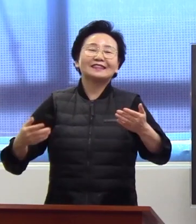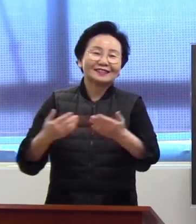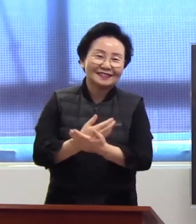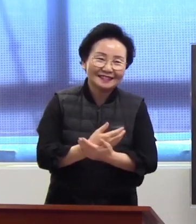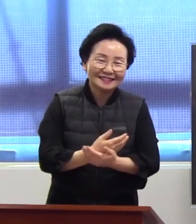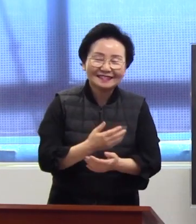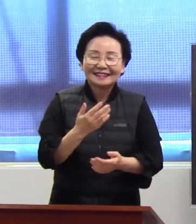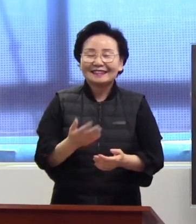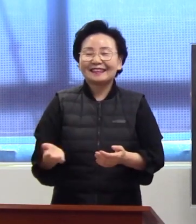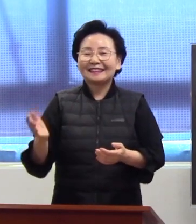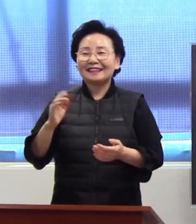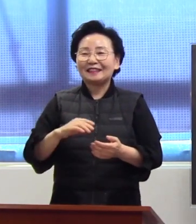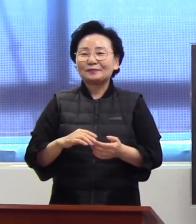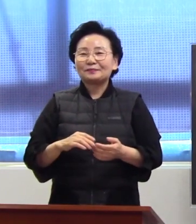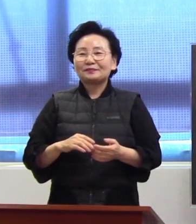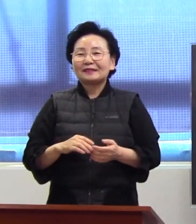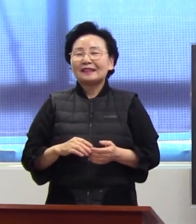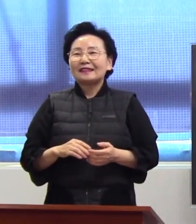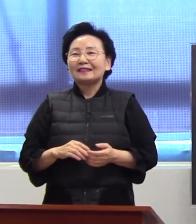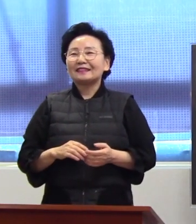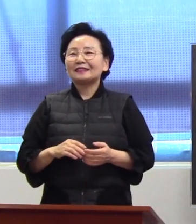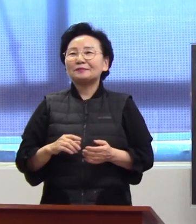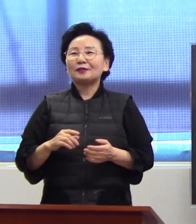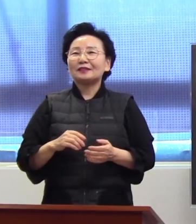회개했죠. 그런데 그거는